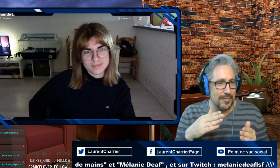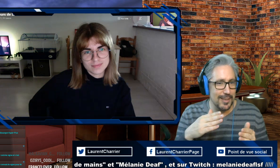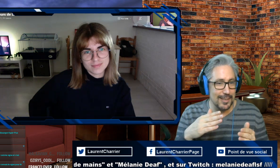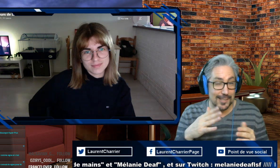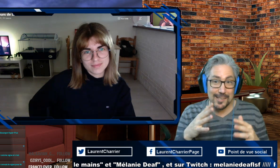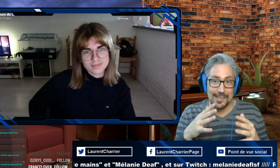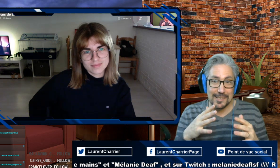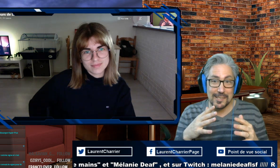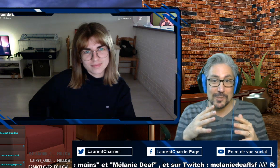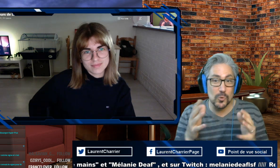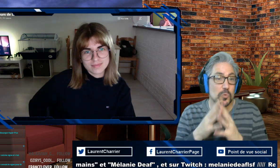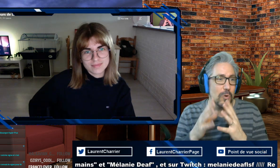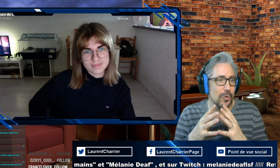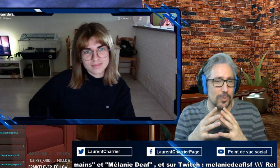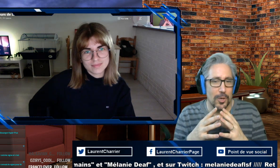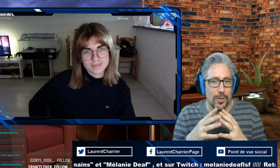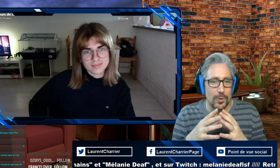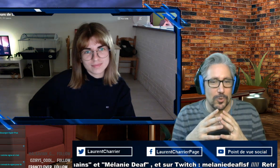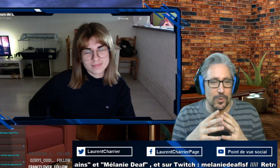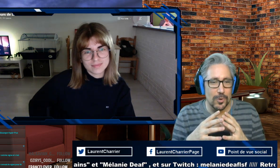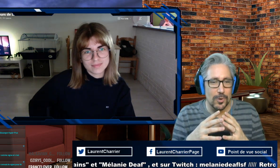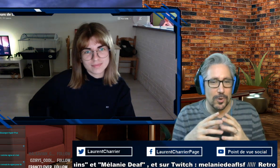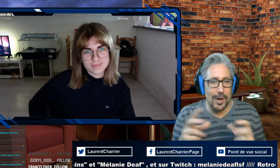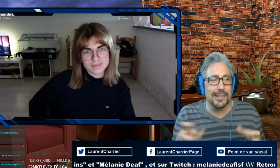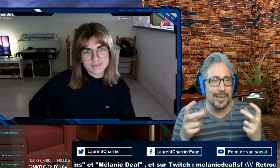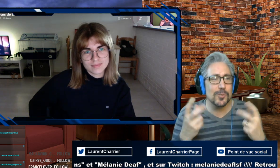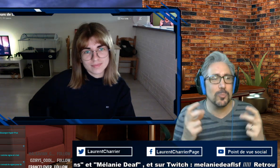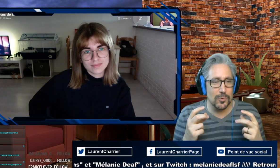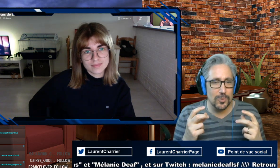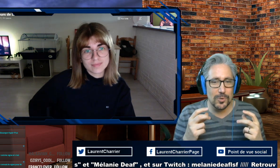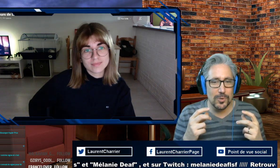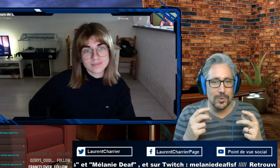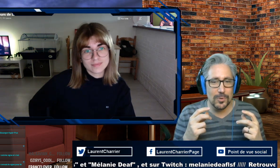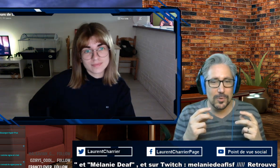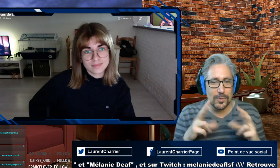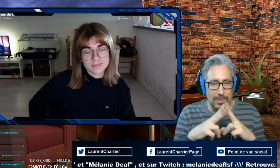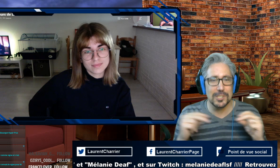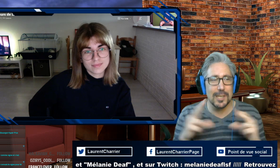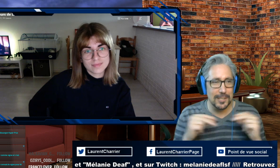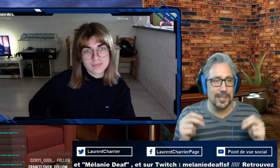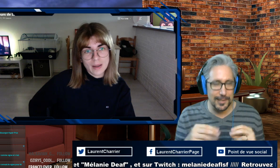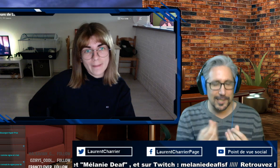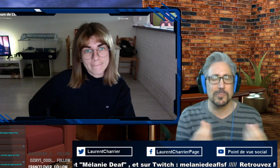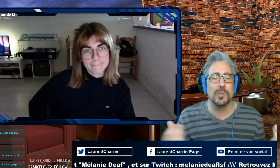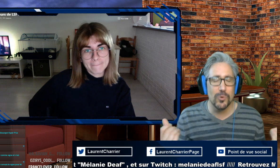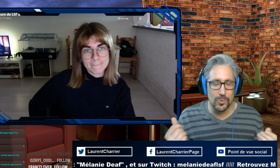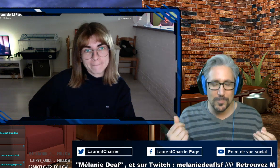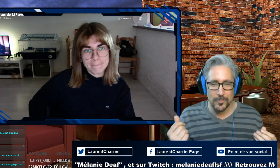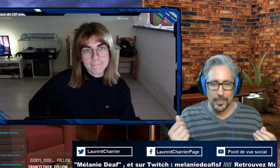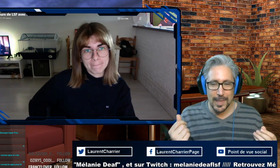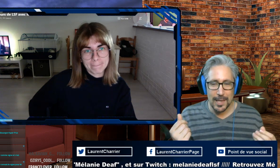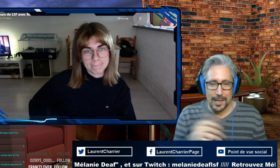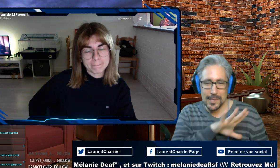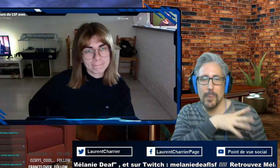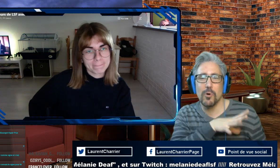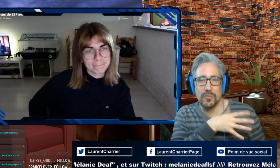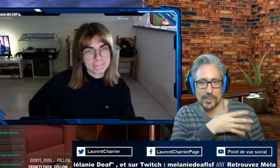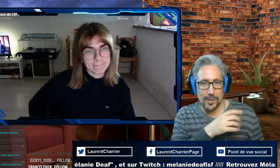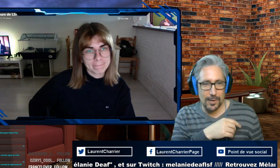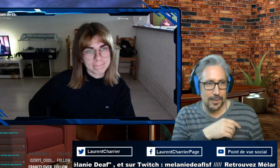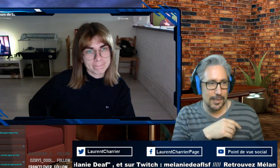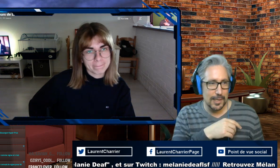Mais il y avait. C'est souvent un exemple que j'explique beaucoup. Il y